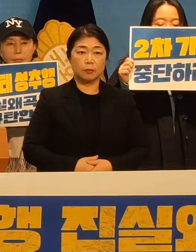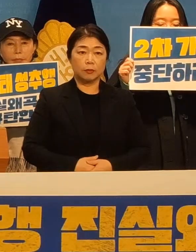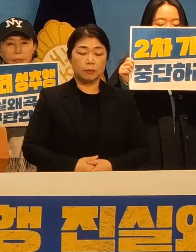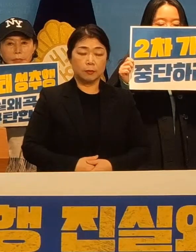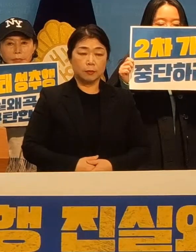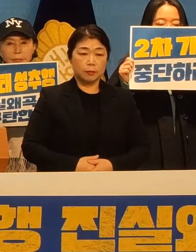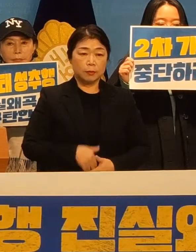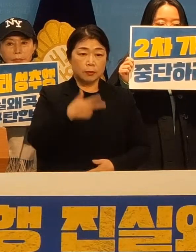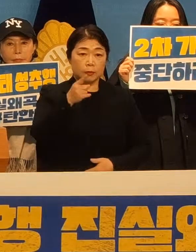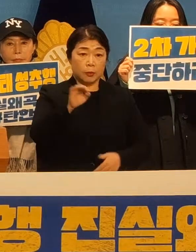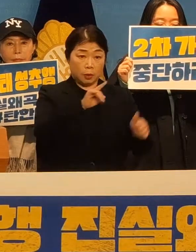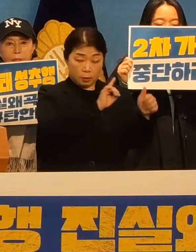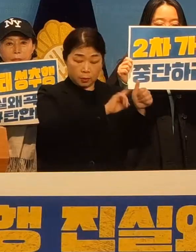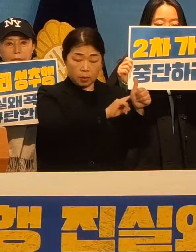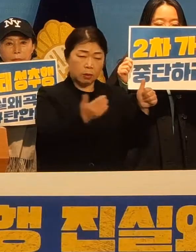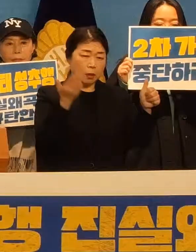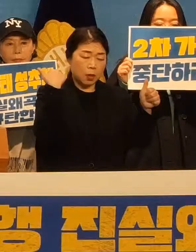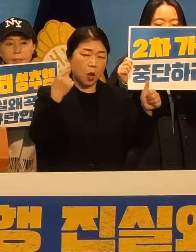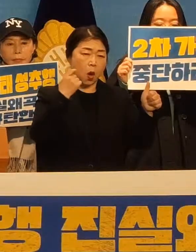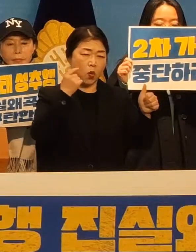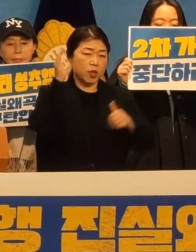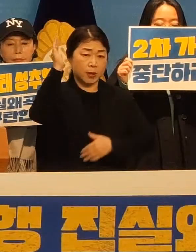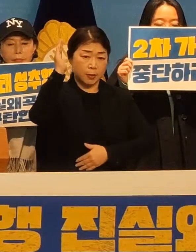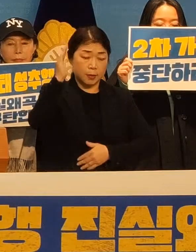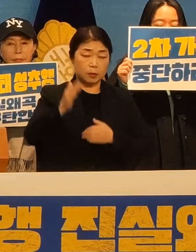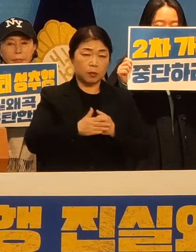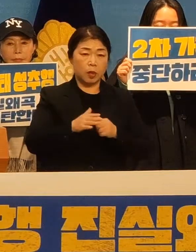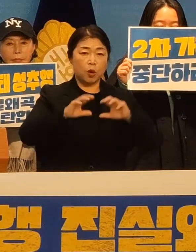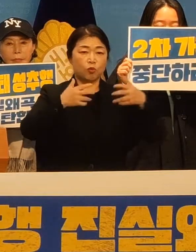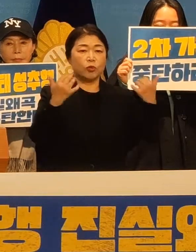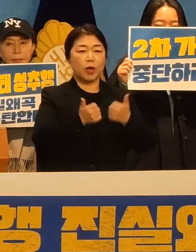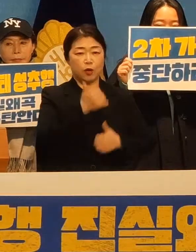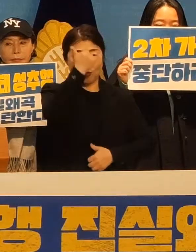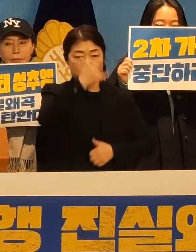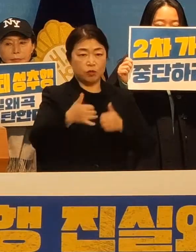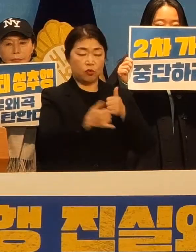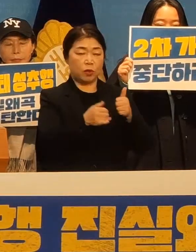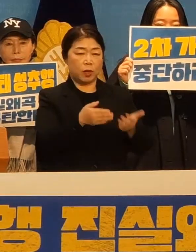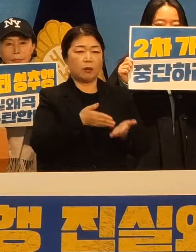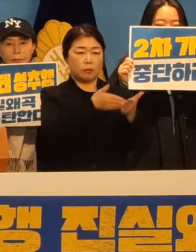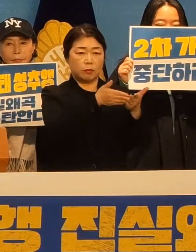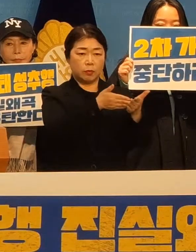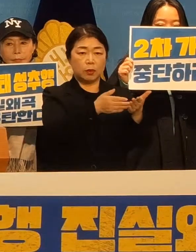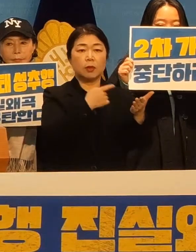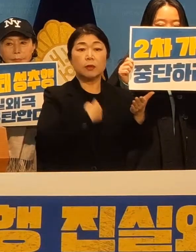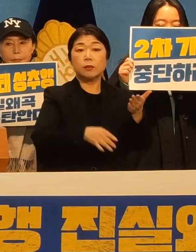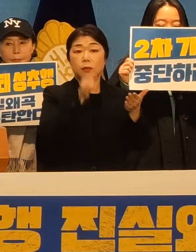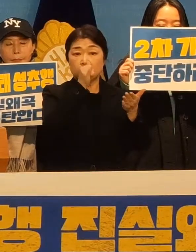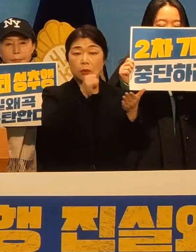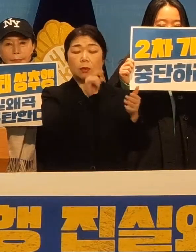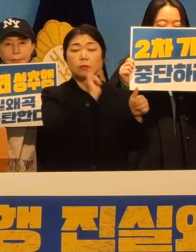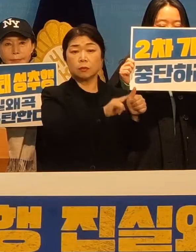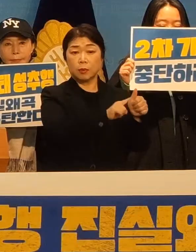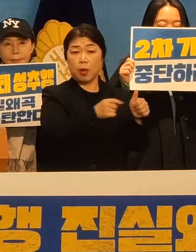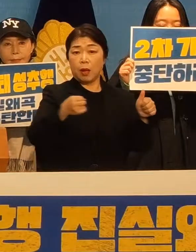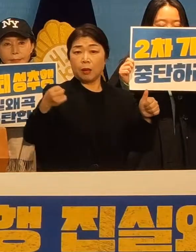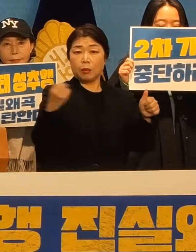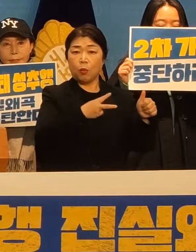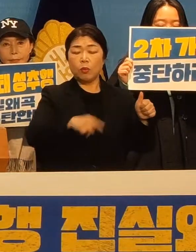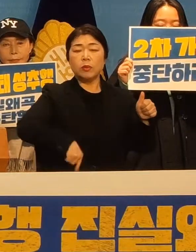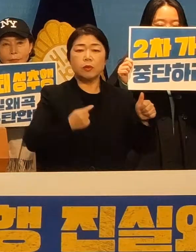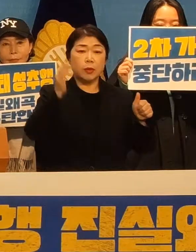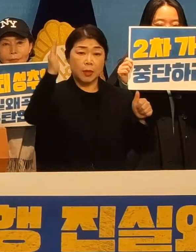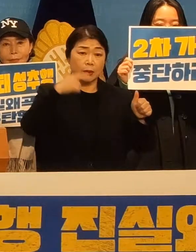장 의원은 과거에도 허위 주장으로 국회 윤리위에 회부된 바 있다. 그럼 그가 이번에는 스스로